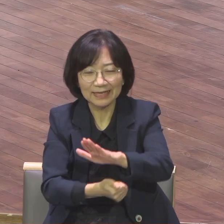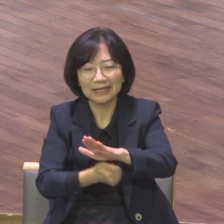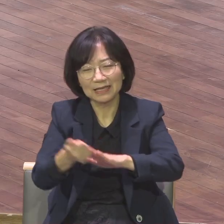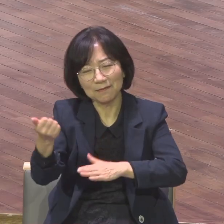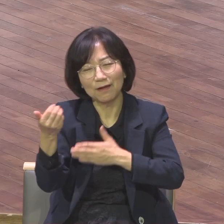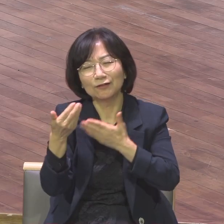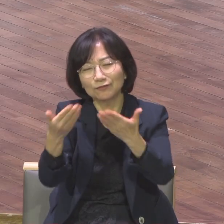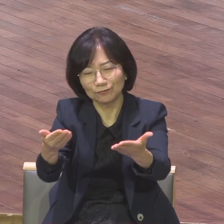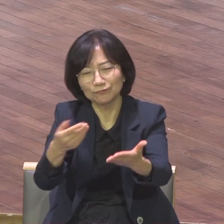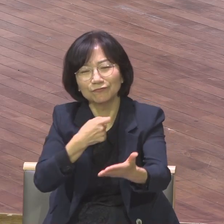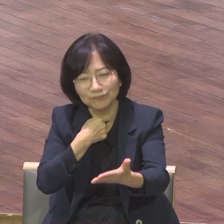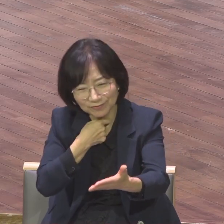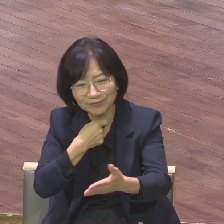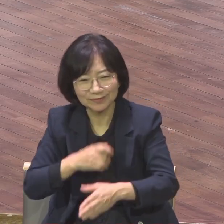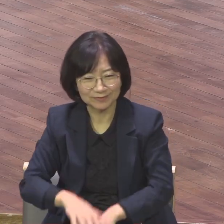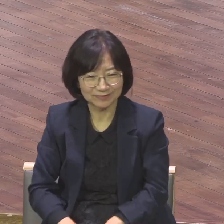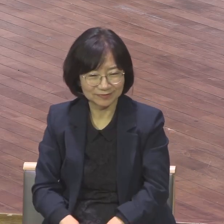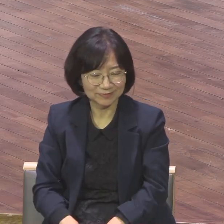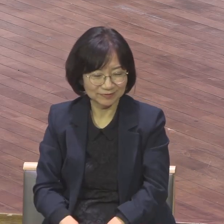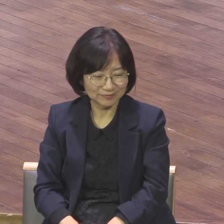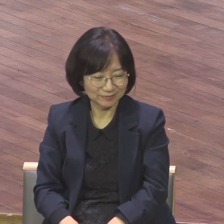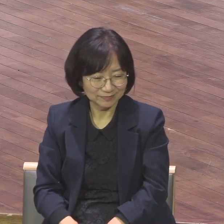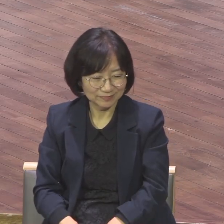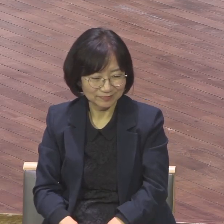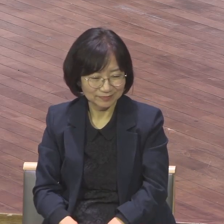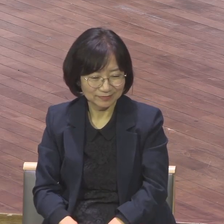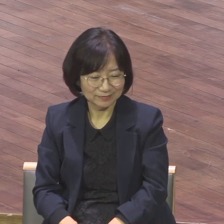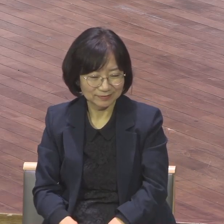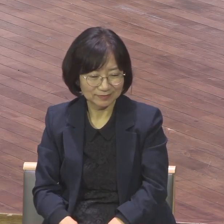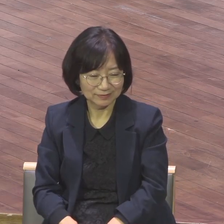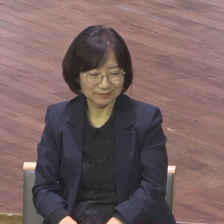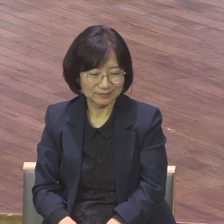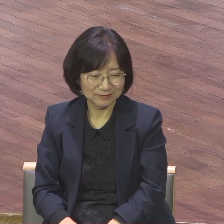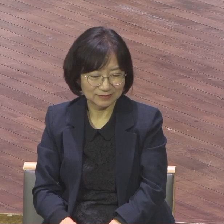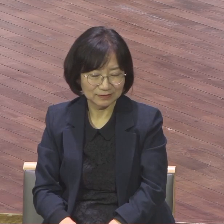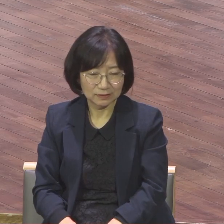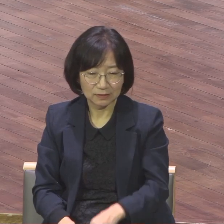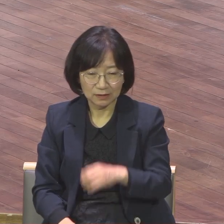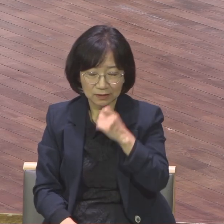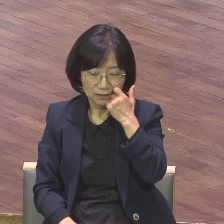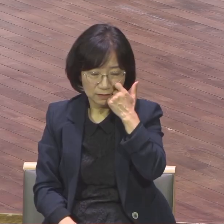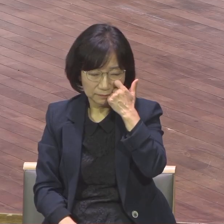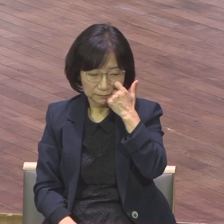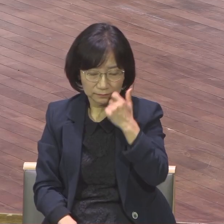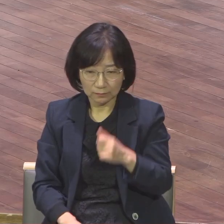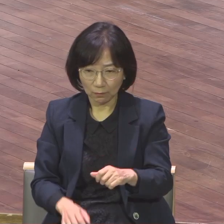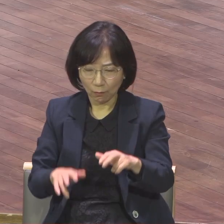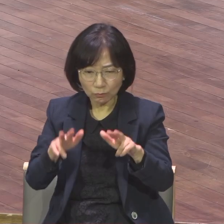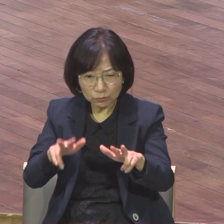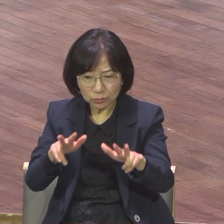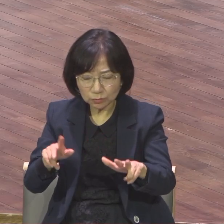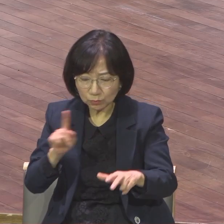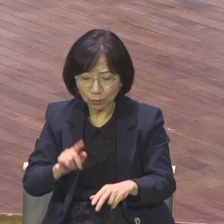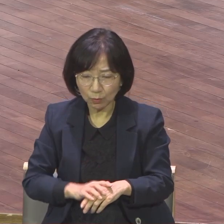것이니라. 사실은 안 믿으면 기분 나쁜 소리지요. 고생 포로로 잡혀